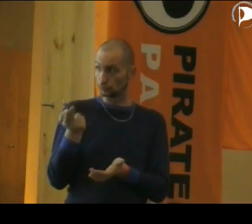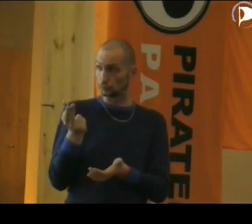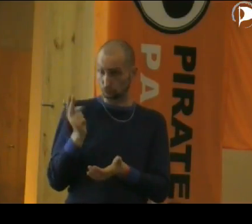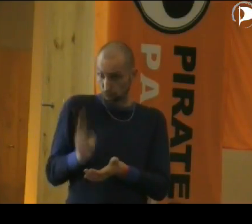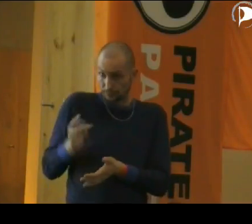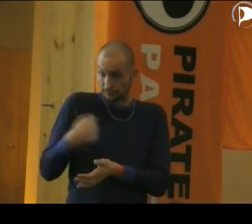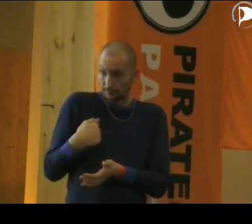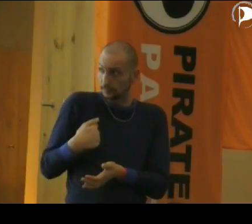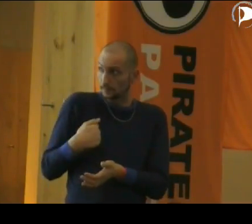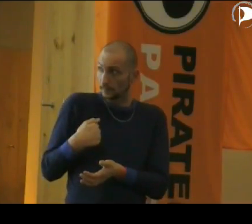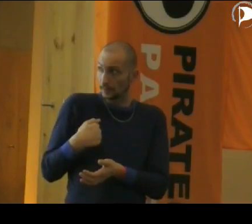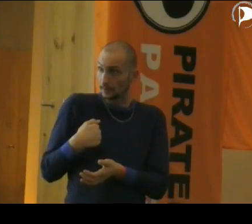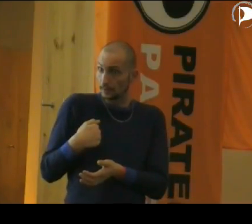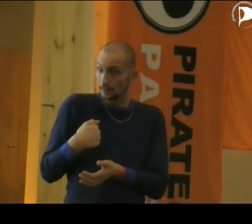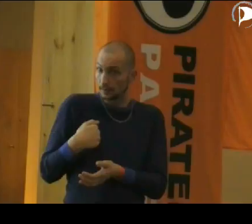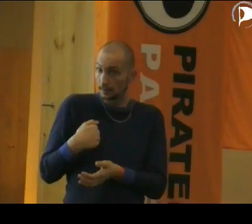kann